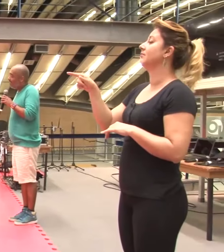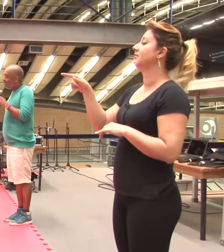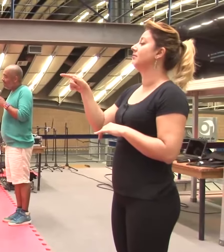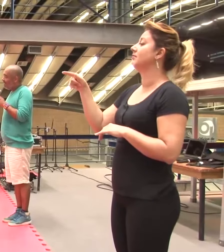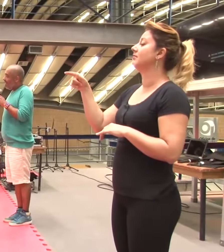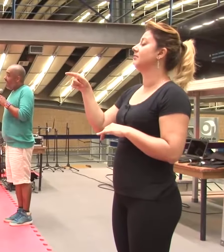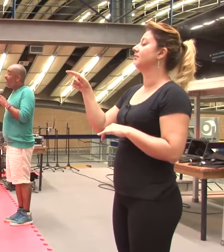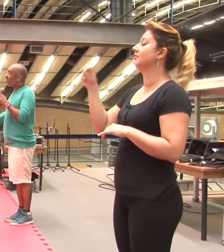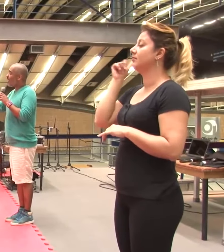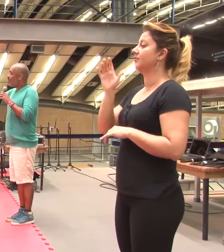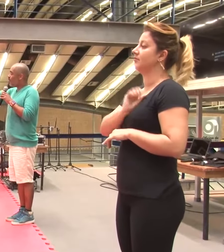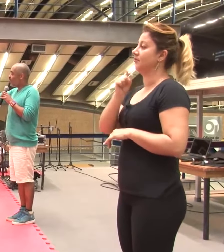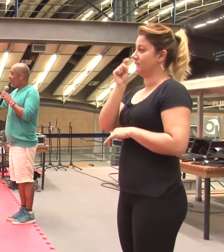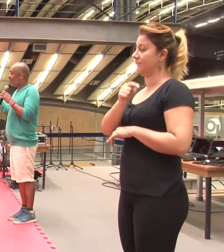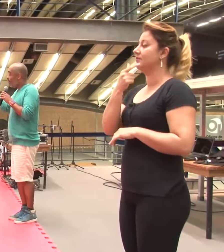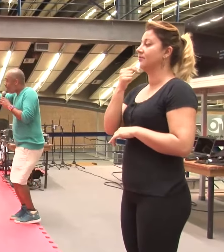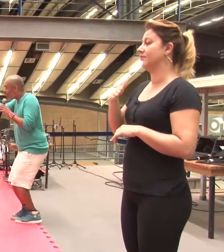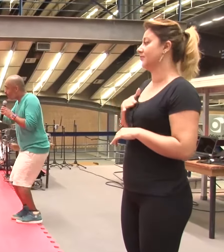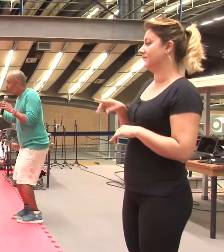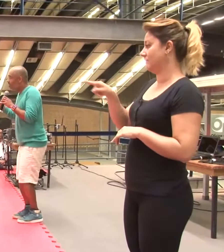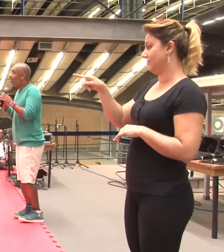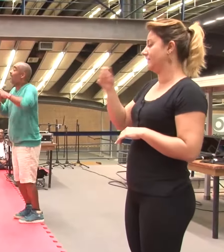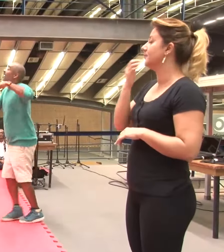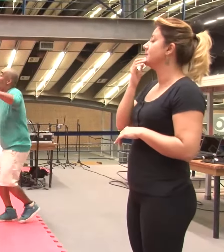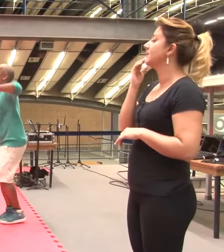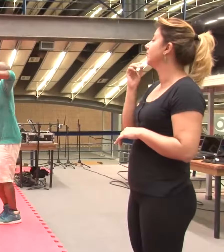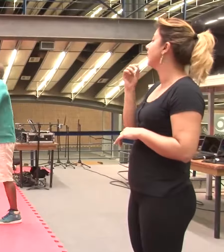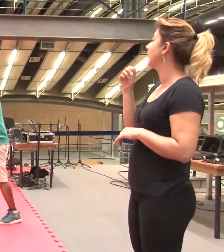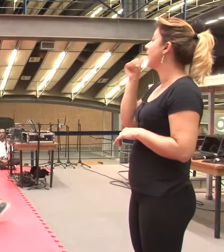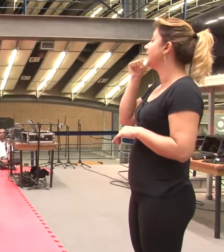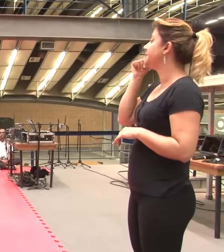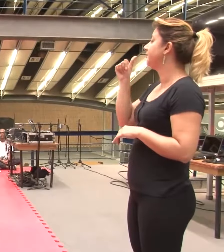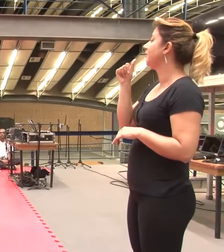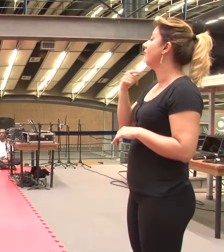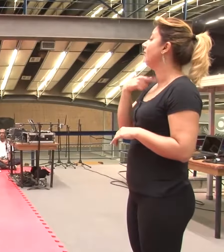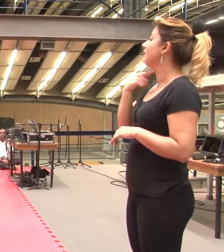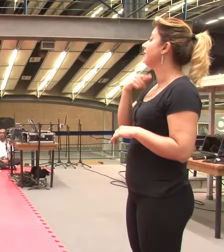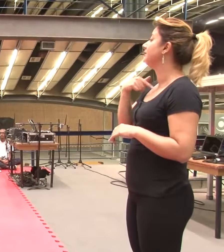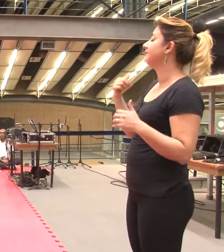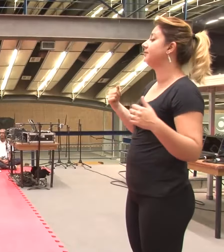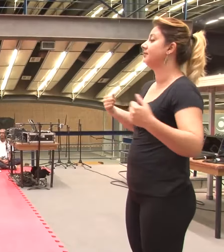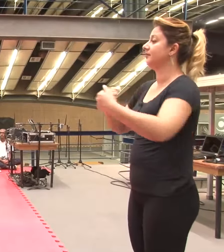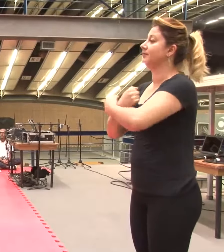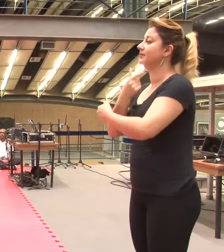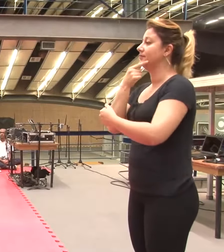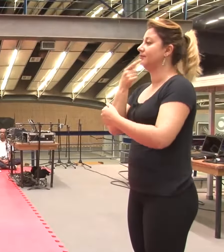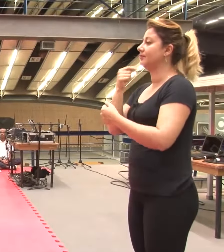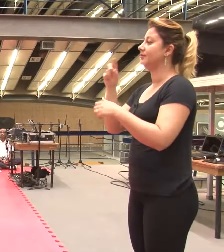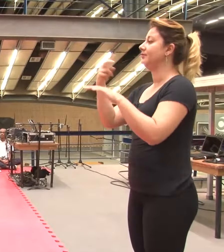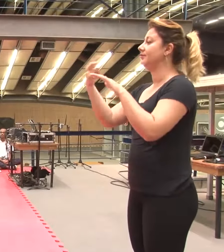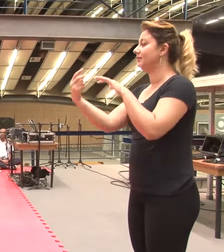mar, antes que as pessoas pudessem fazer alguma coisa para impedi-la, ela cai abraçada ao corpo e